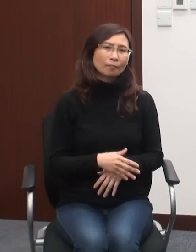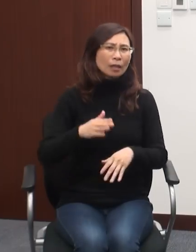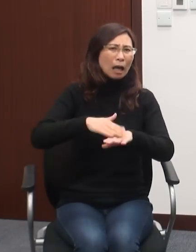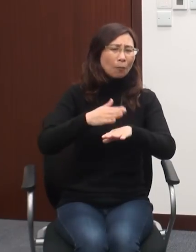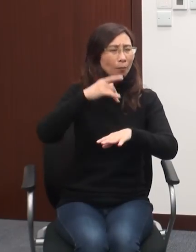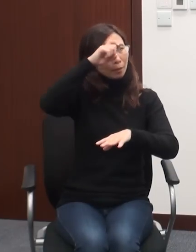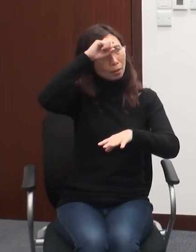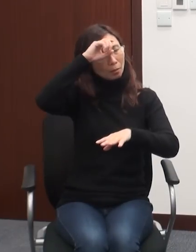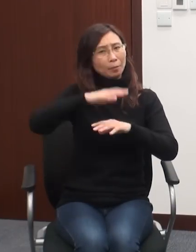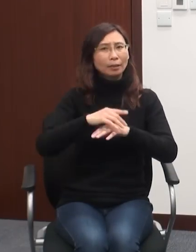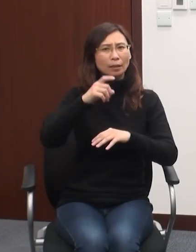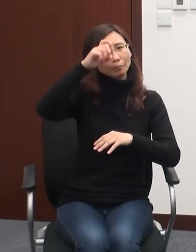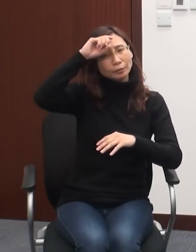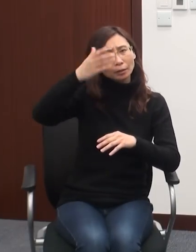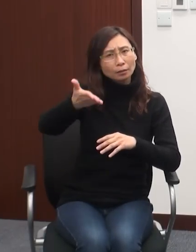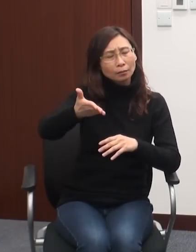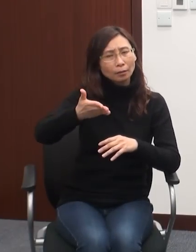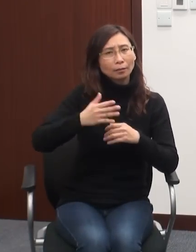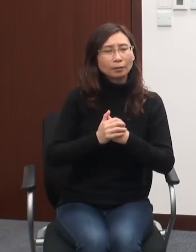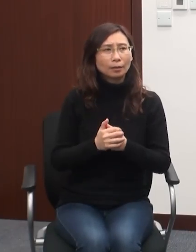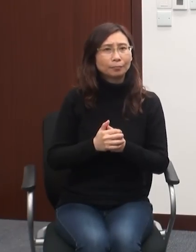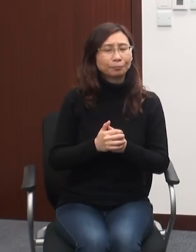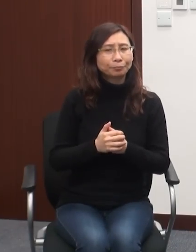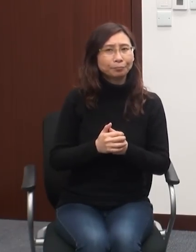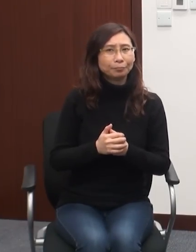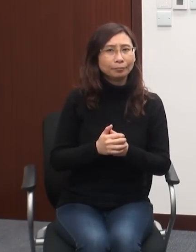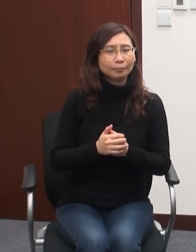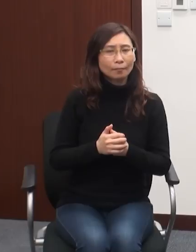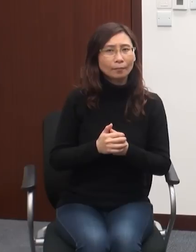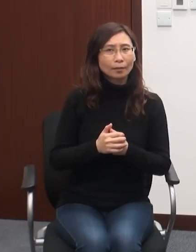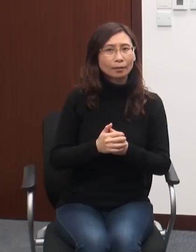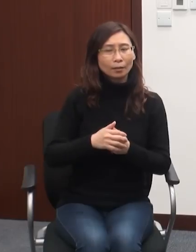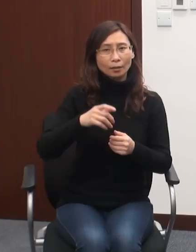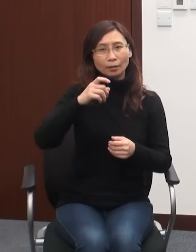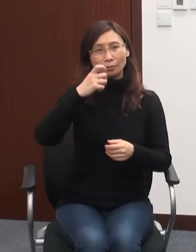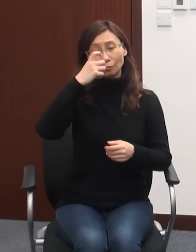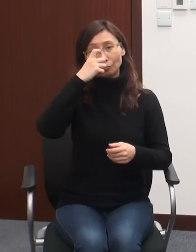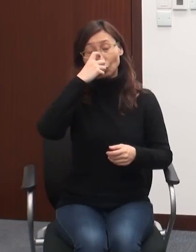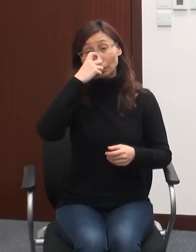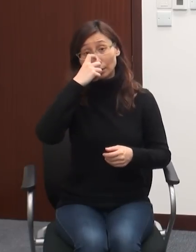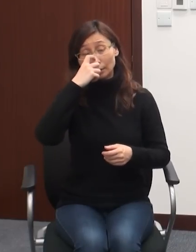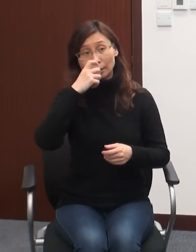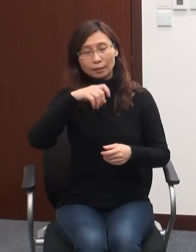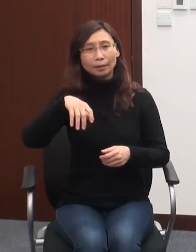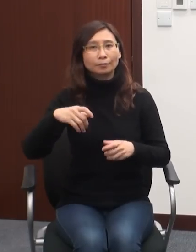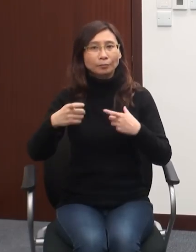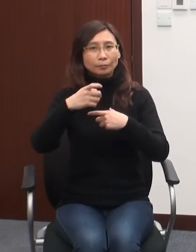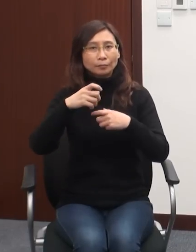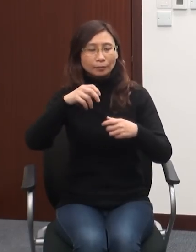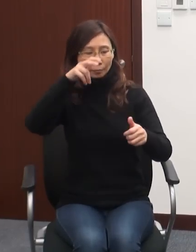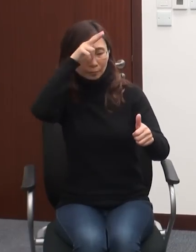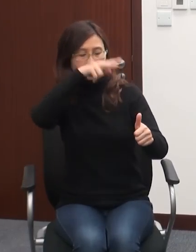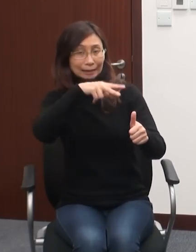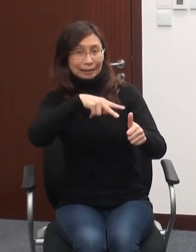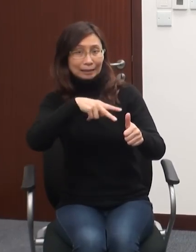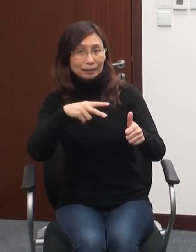財政預算案或者依個即係依一個政府啊，梁振英嗰個施政報告咧出之前咧，就